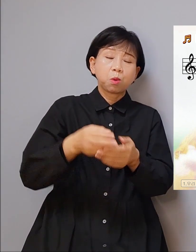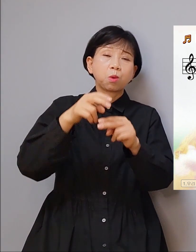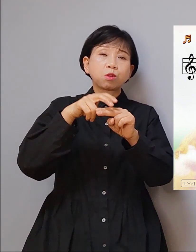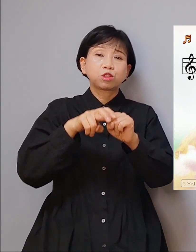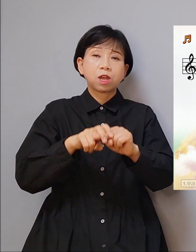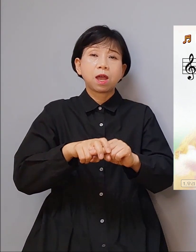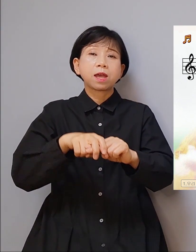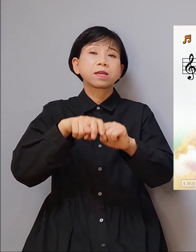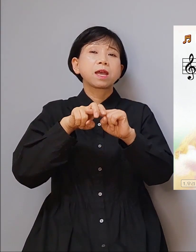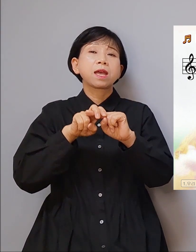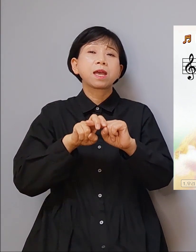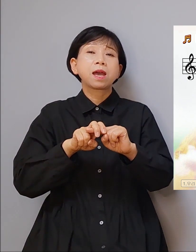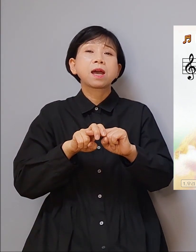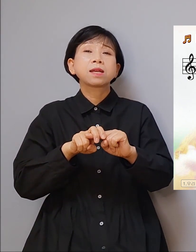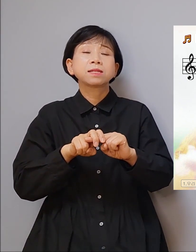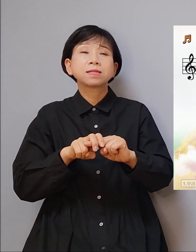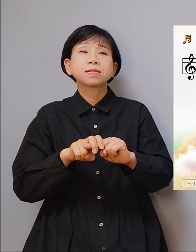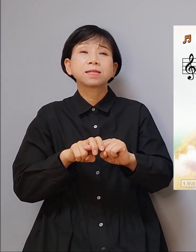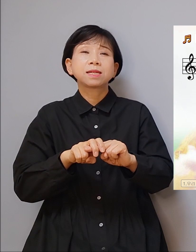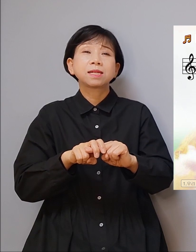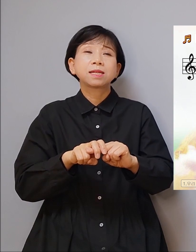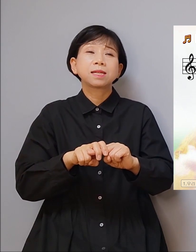구원하심이 보좌에